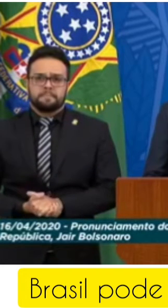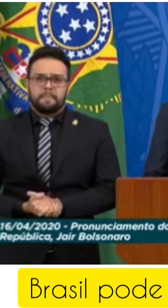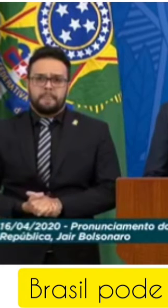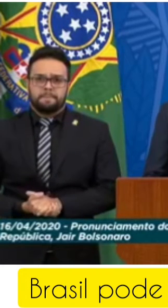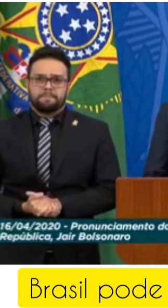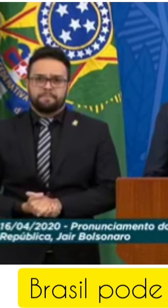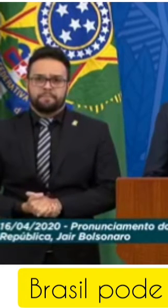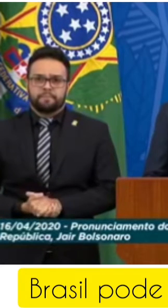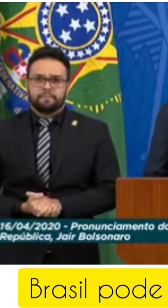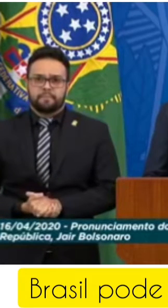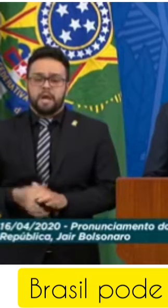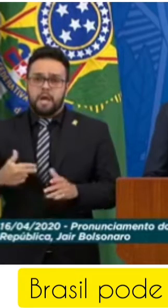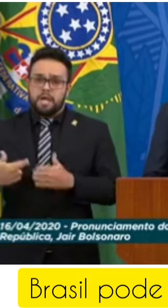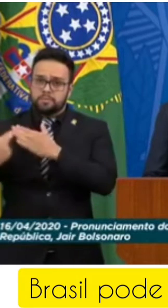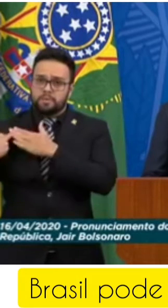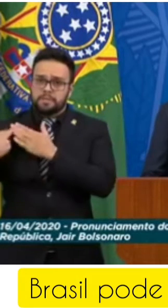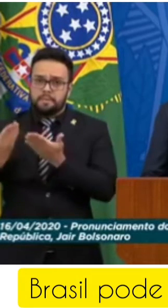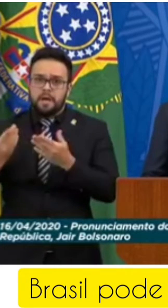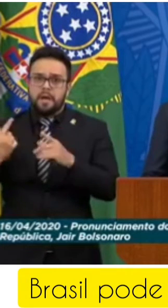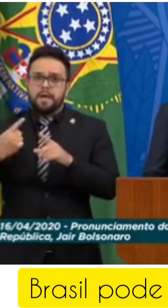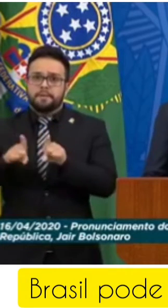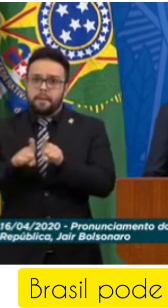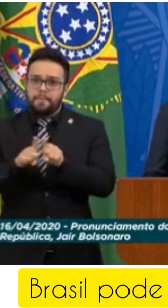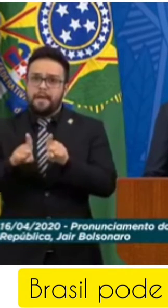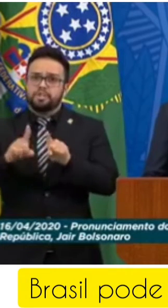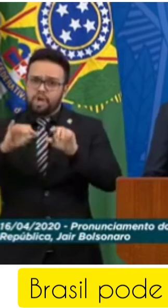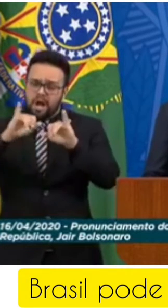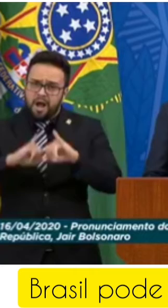Porque sempre tenho dito, dada a minha formação militar,